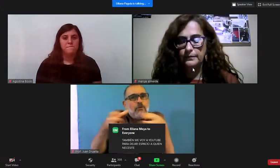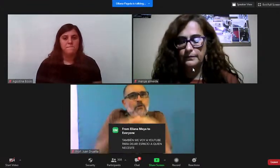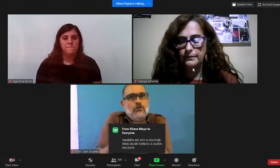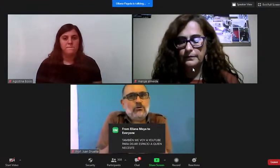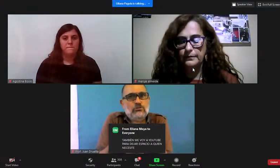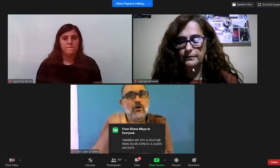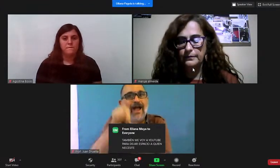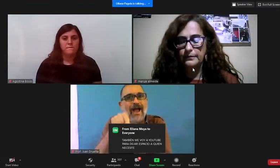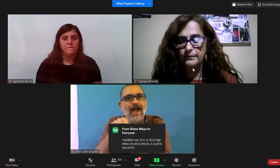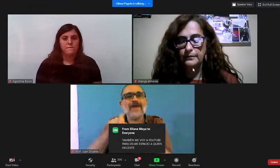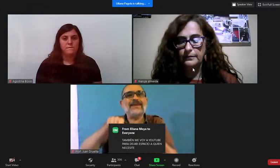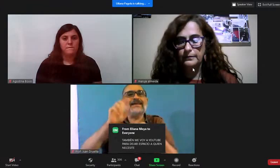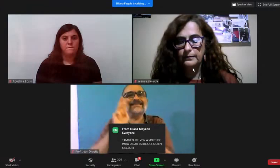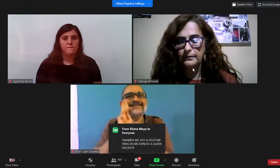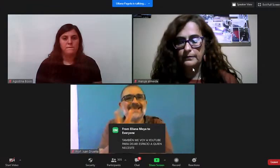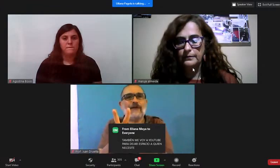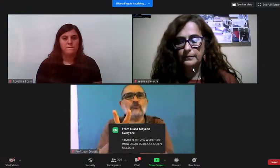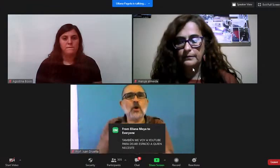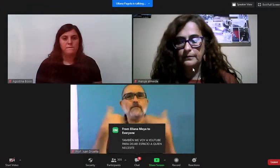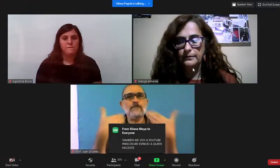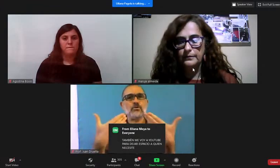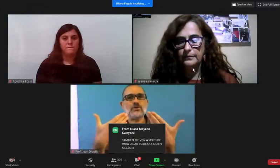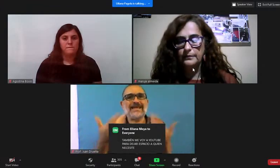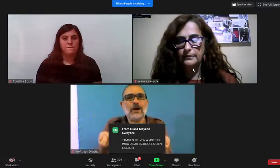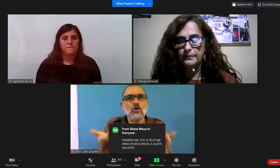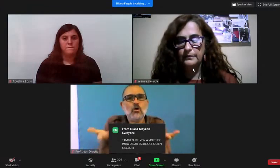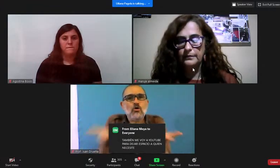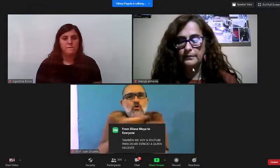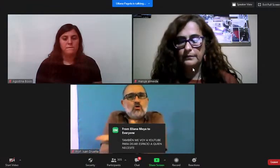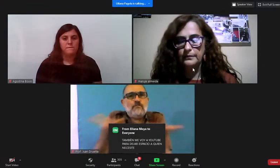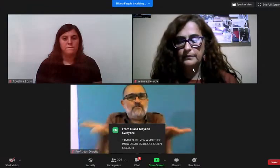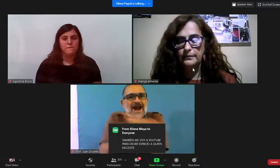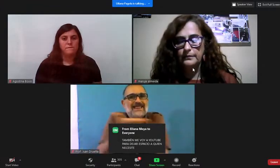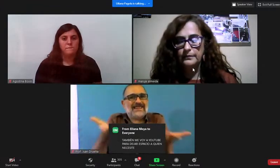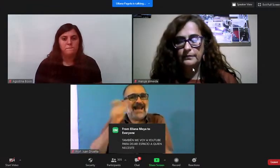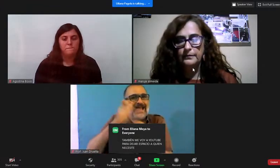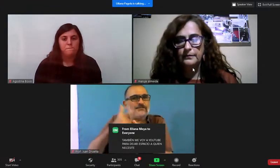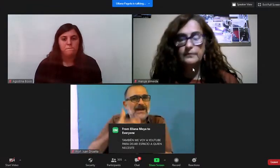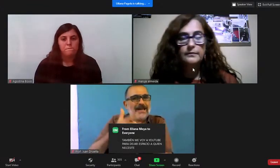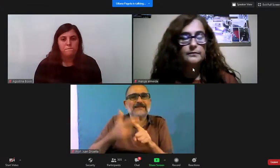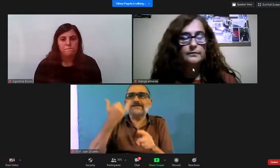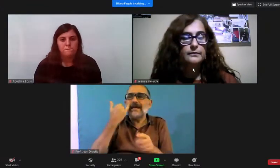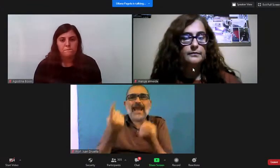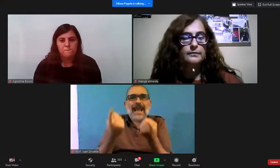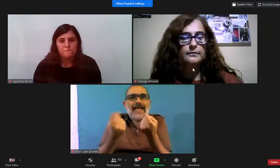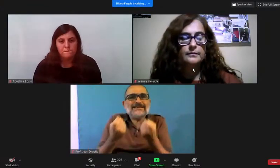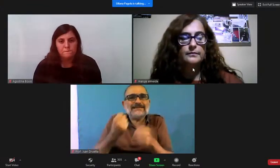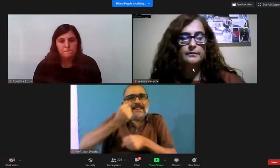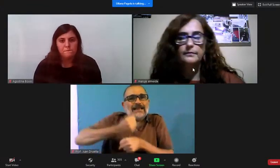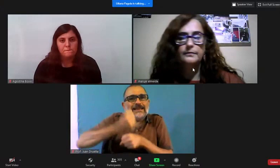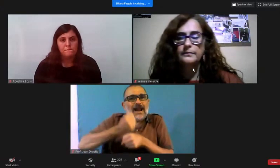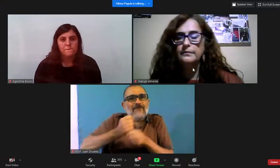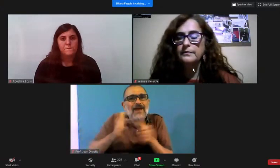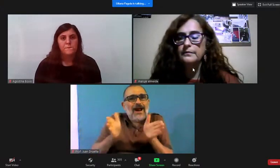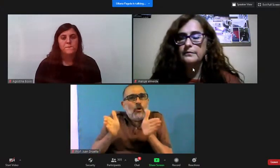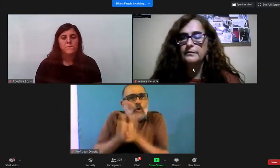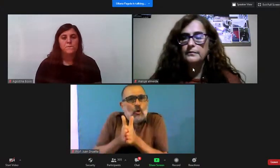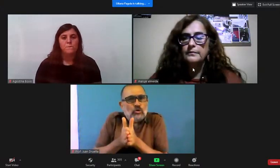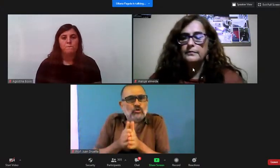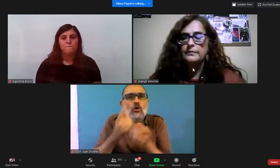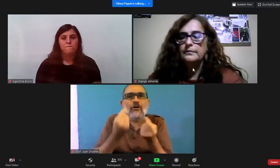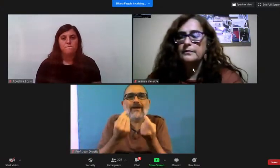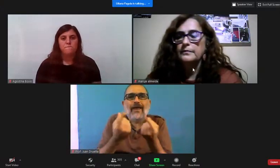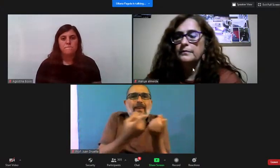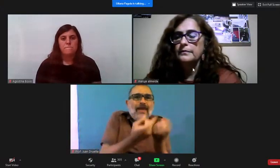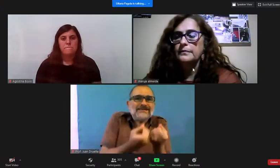soledad. Ahora, desde que empezamos a trabajar en conjunto, se vio que podemos compartir